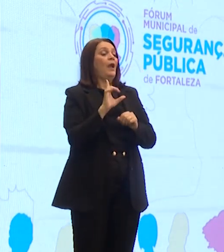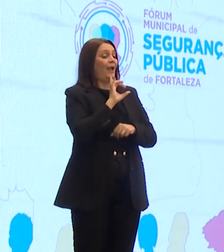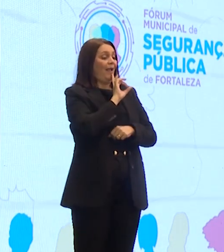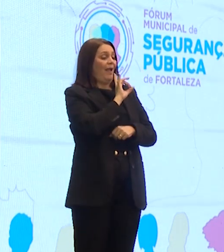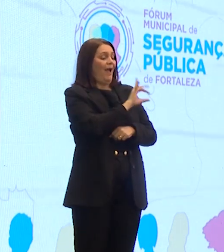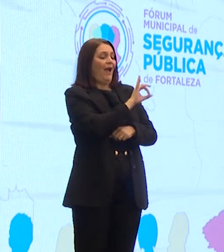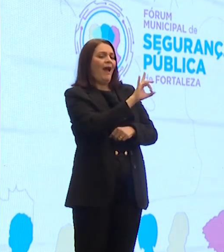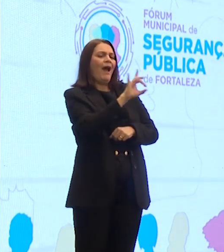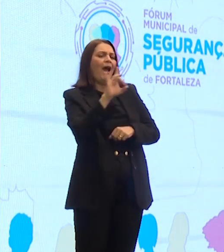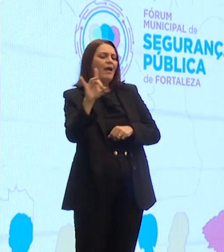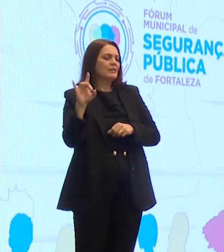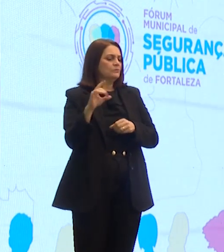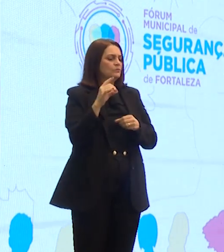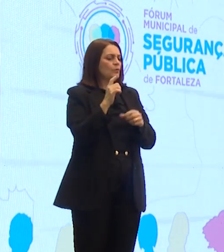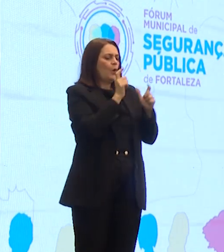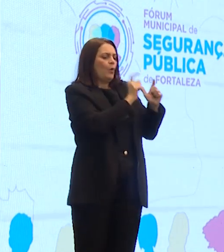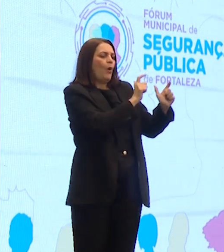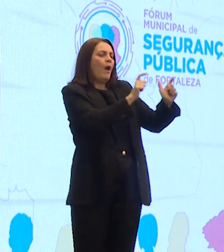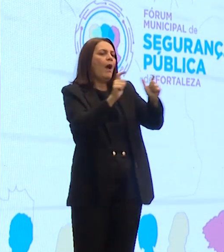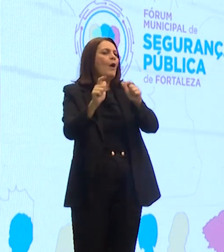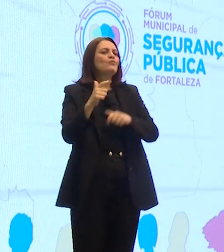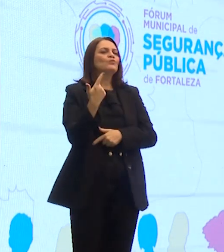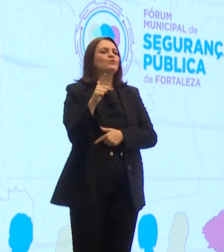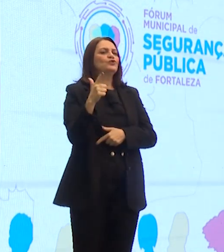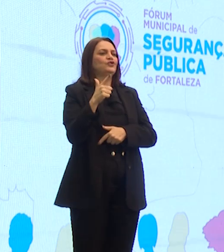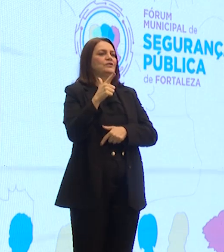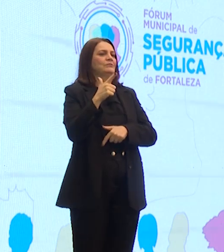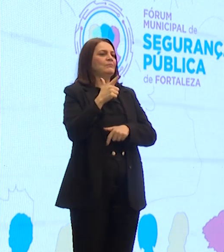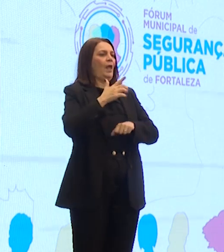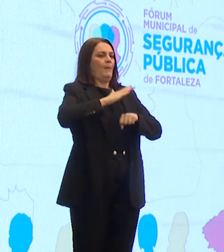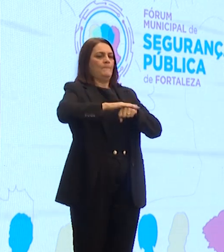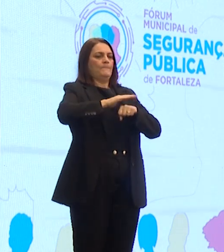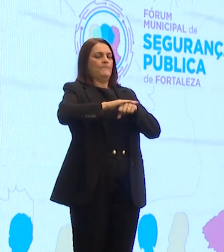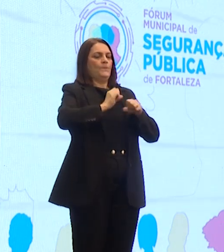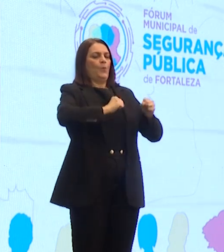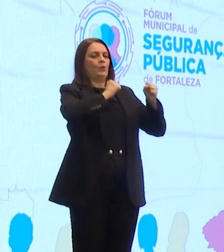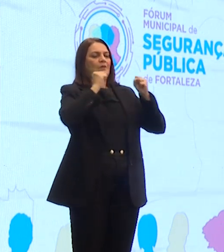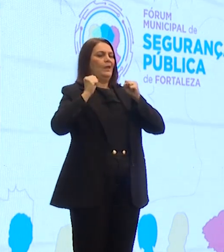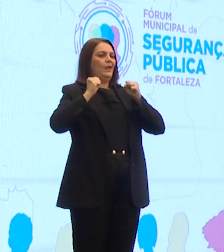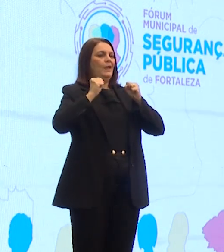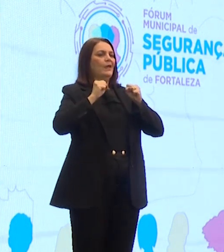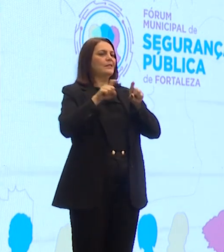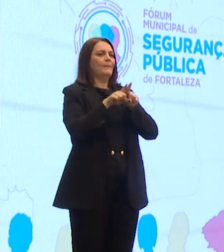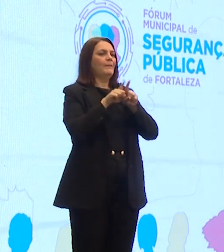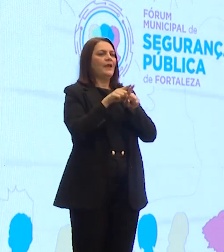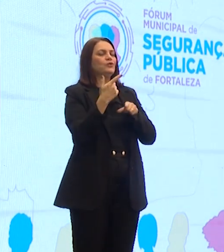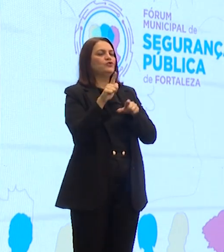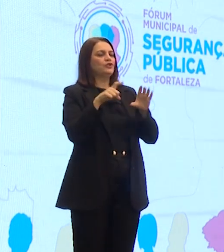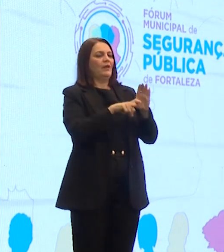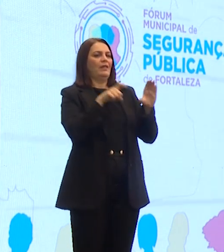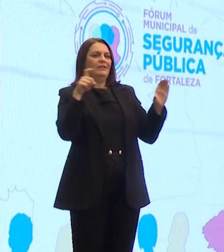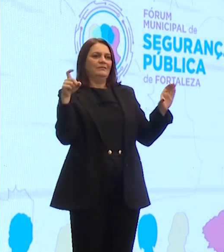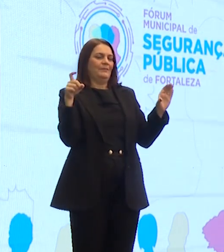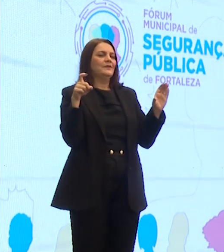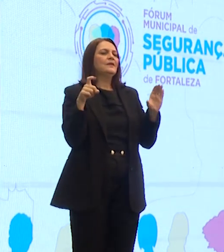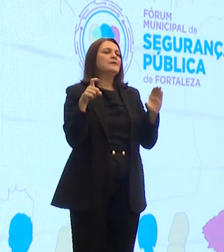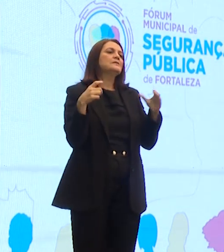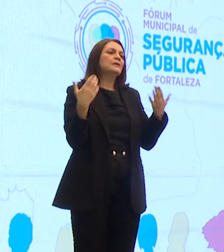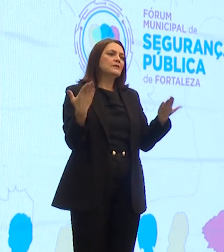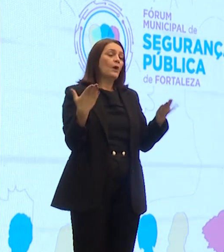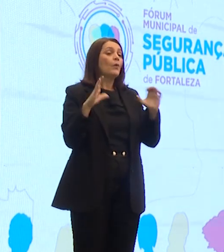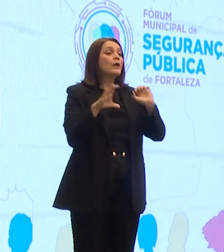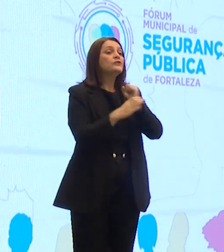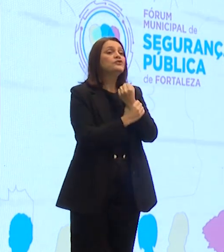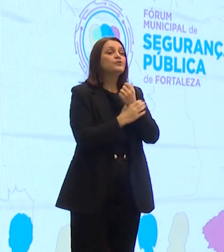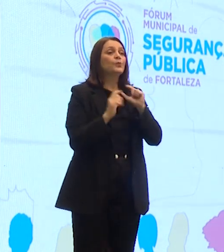não tinham nem soberania, nem autonomia, a bem da verdade. E isso garantiu a unidade